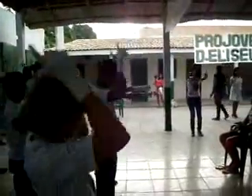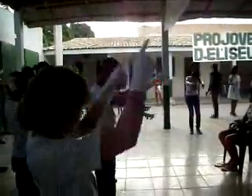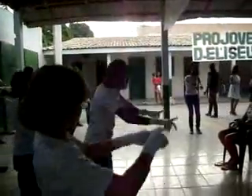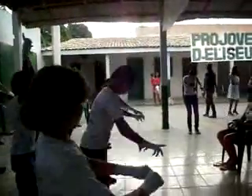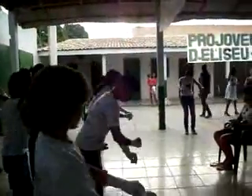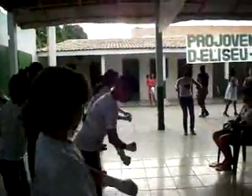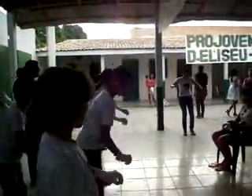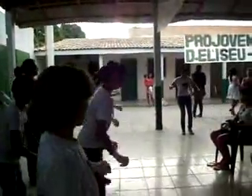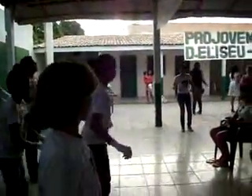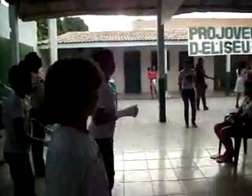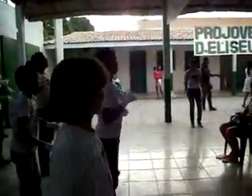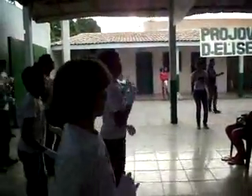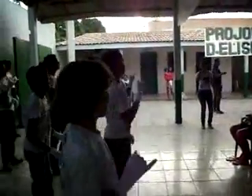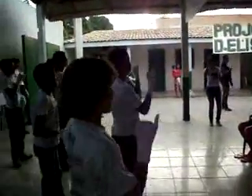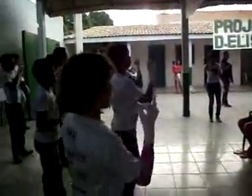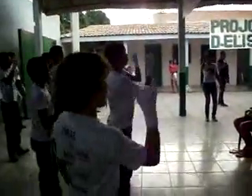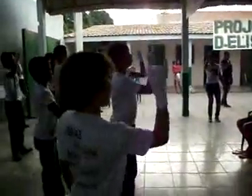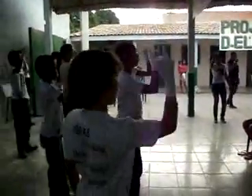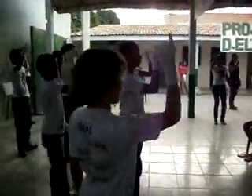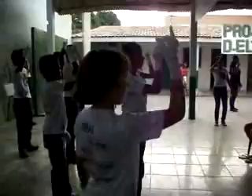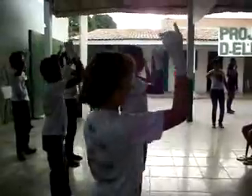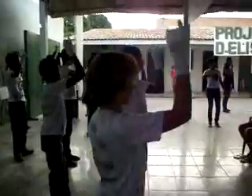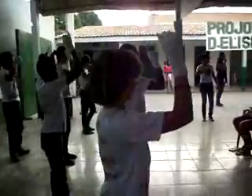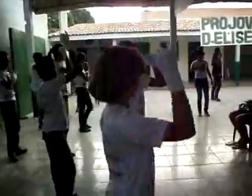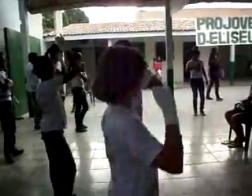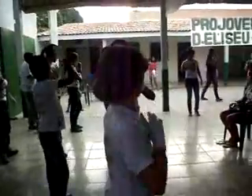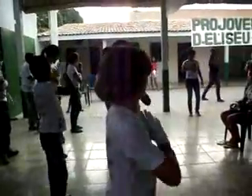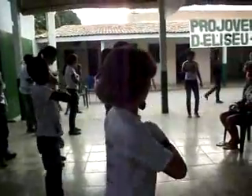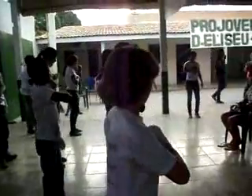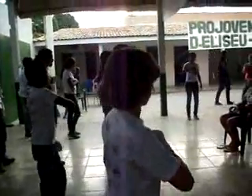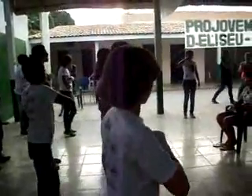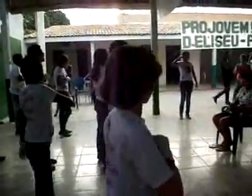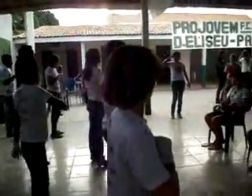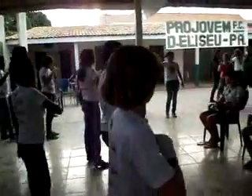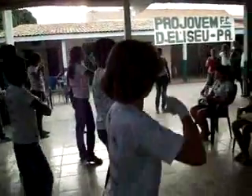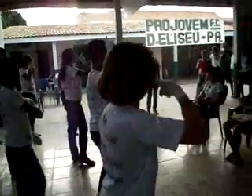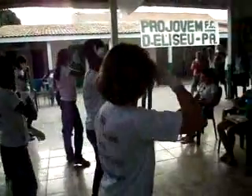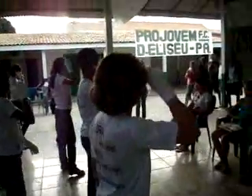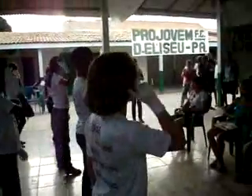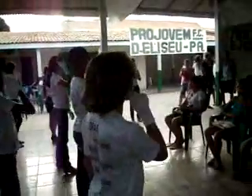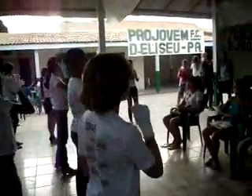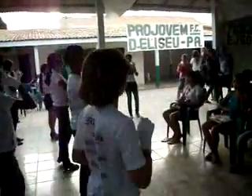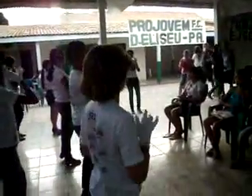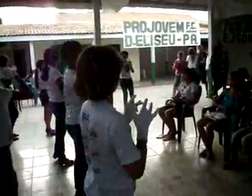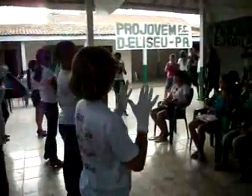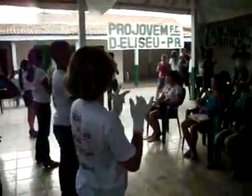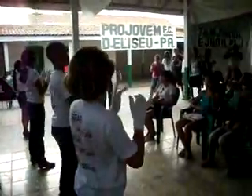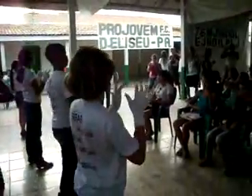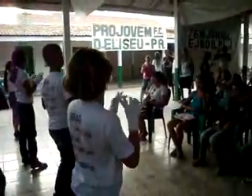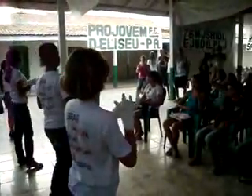o que eu A gente não sei refazer Vou me namorar de novo,